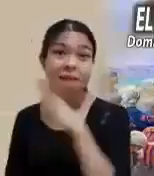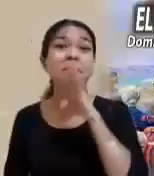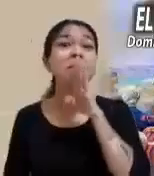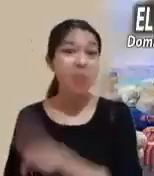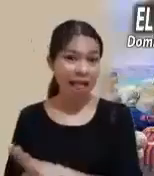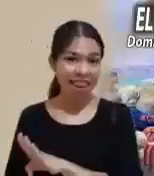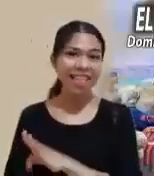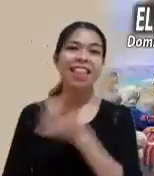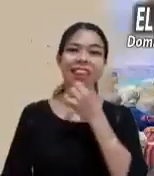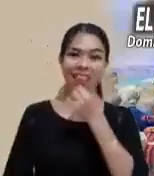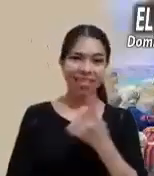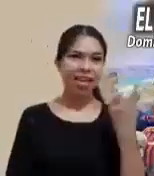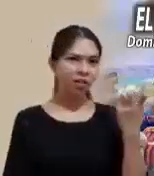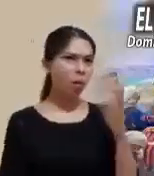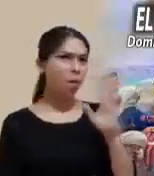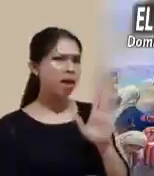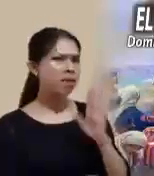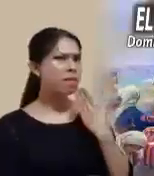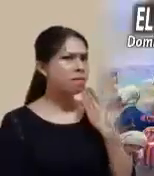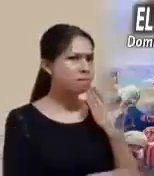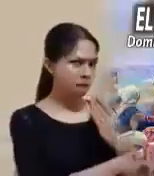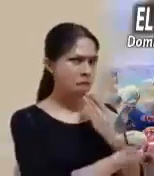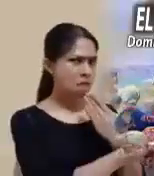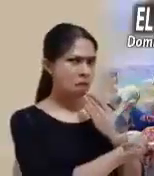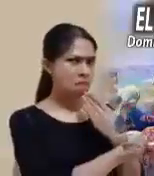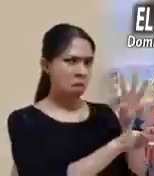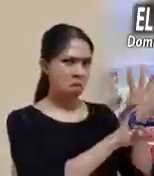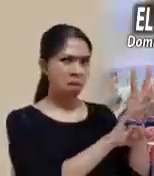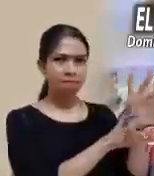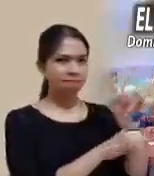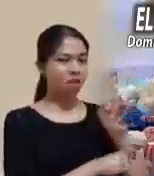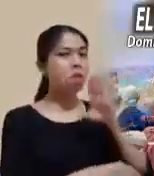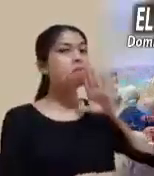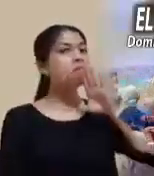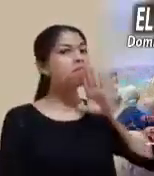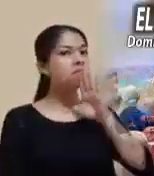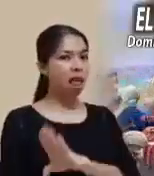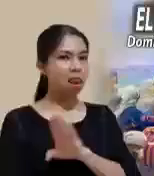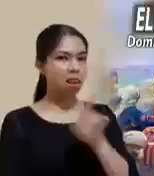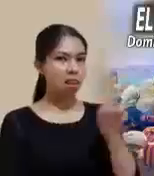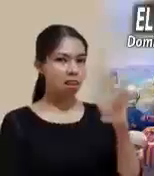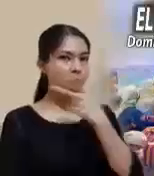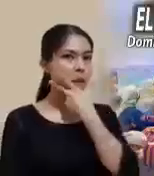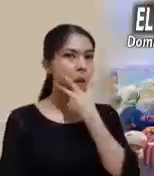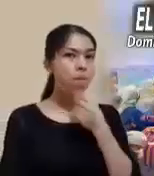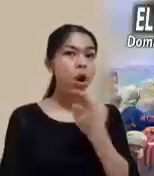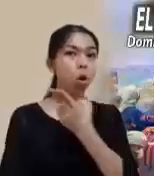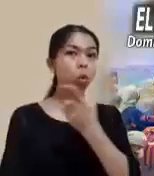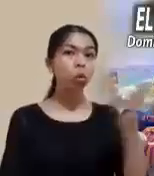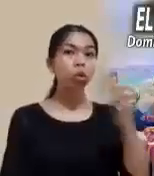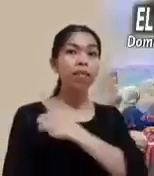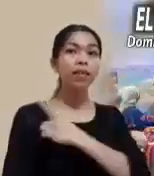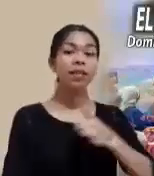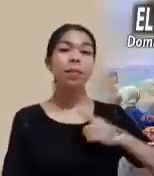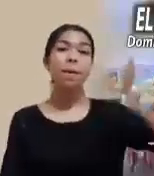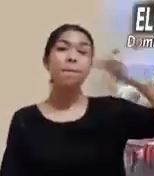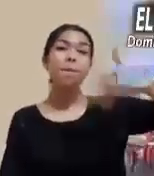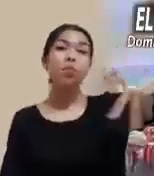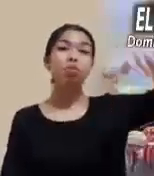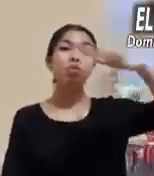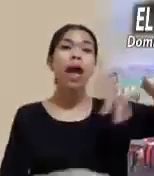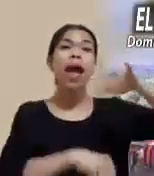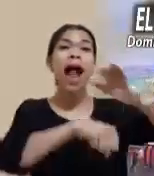el dinero tan lleno de injusticias, gánense amigos que cuando ustedes mueran los reciban en el